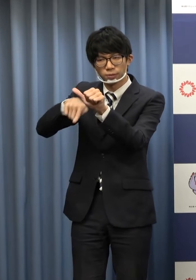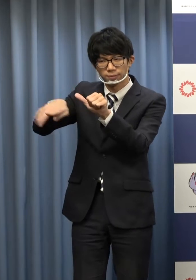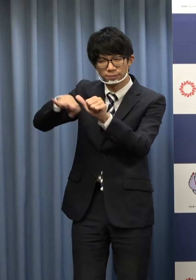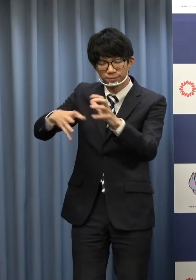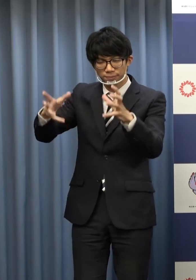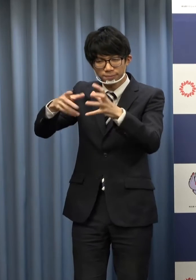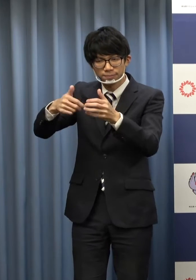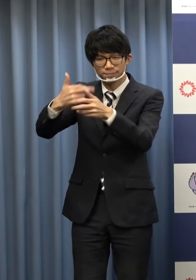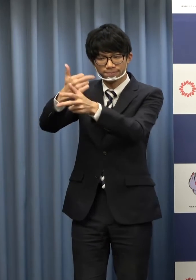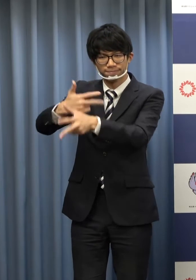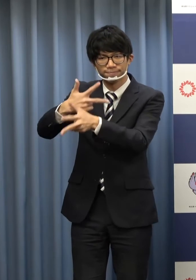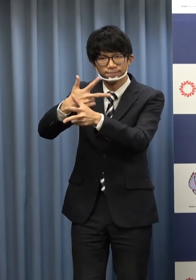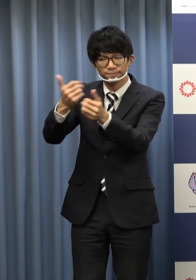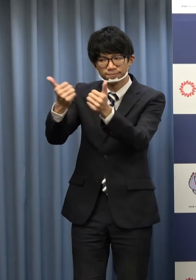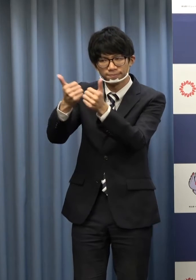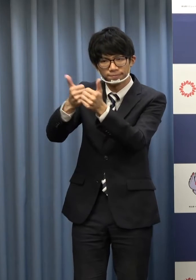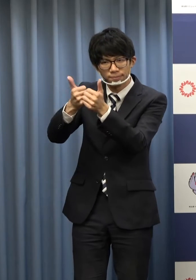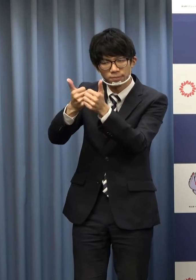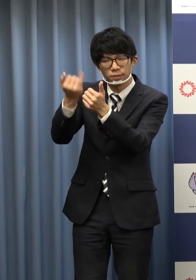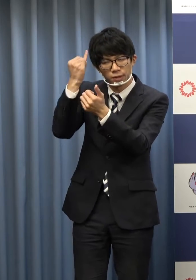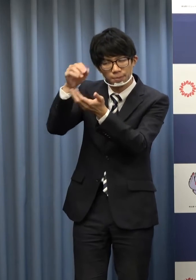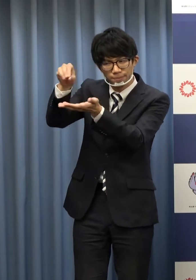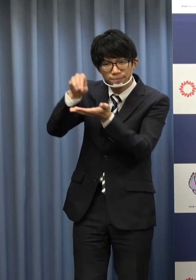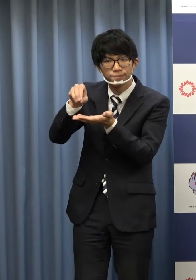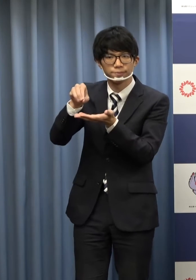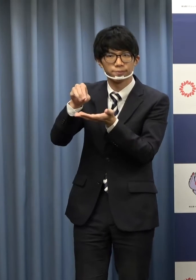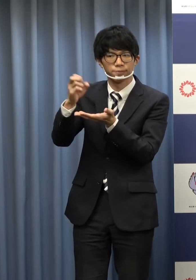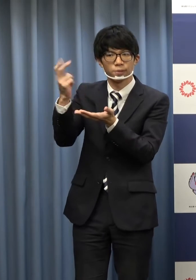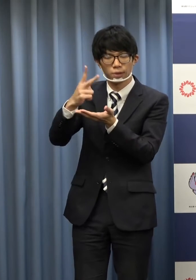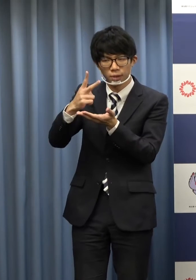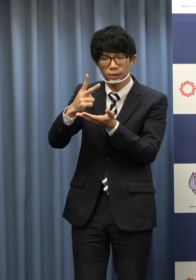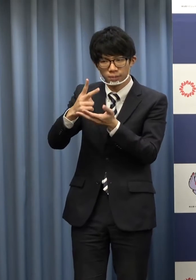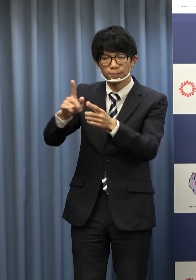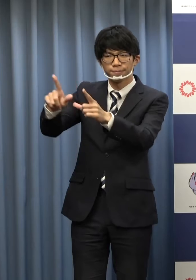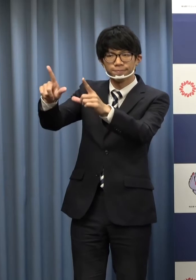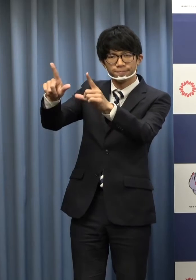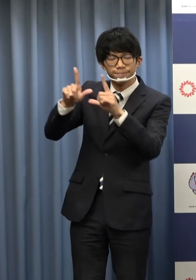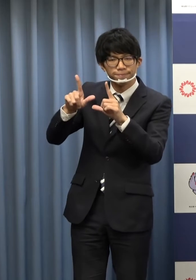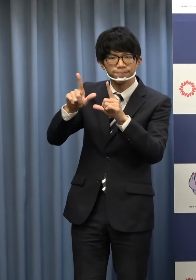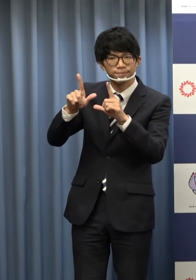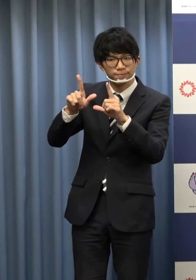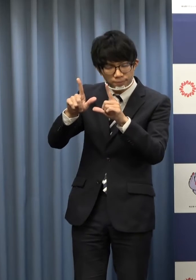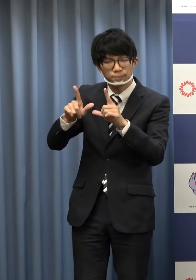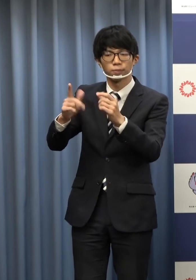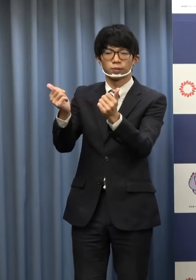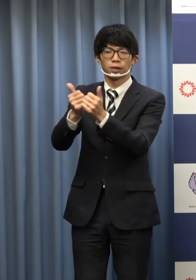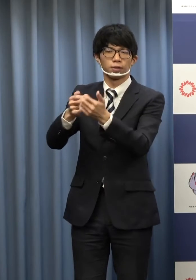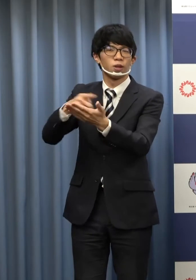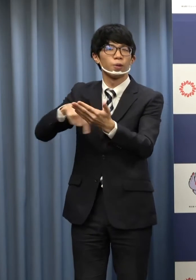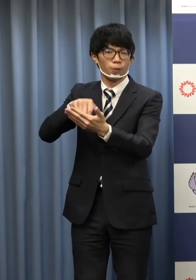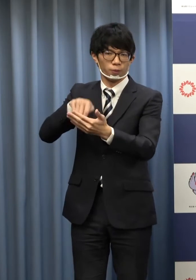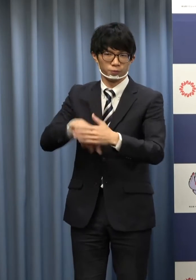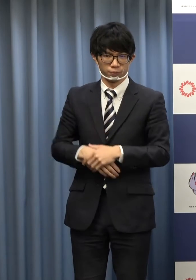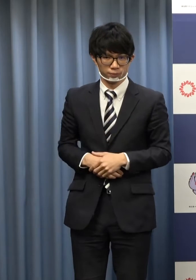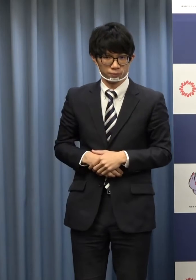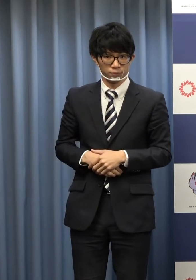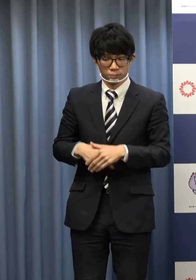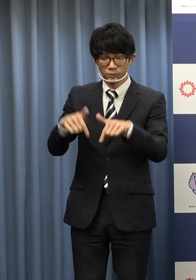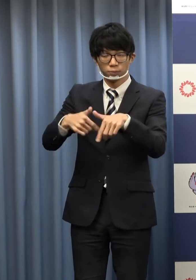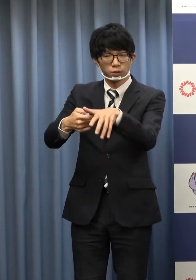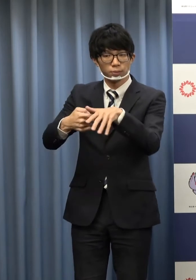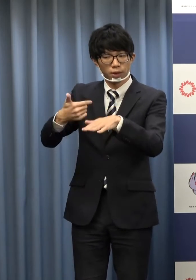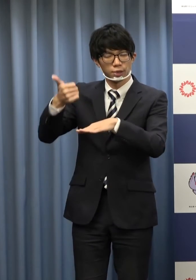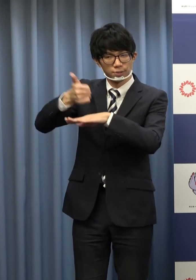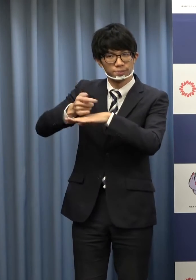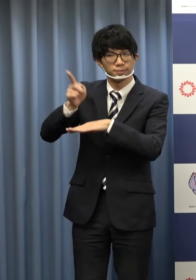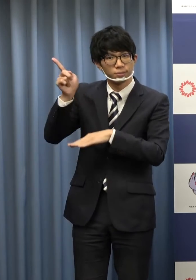で、回答をいただくという、あるいはそのメッセージをもらうということでありましたけれども、西村大臣の方